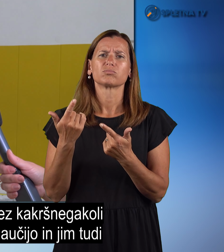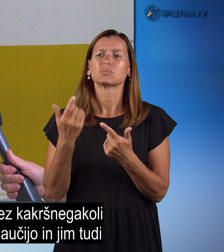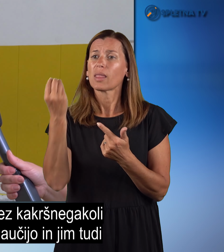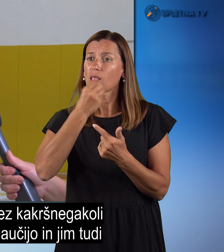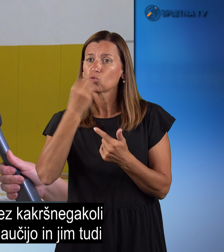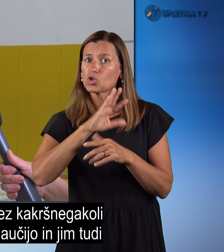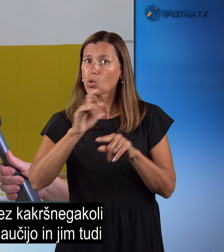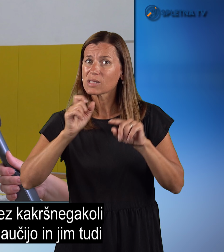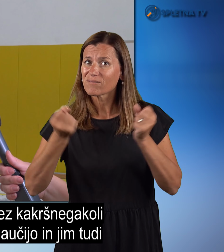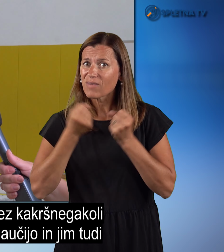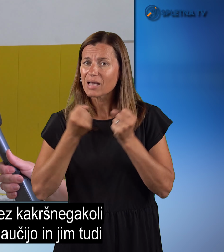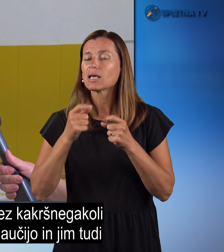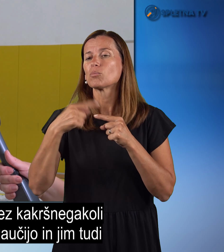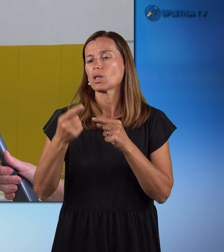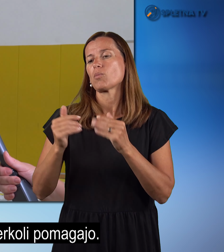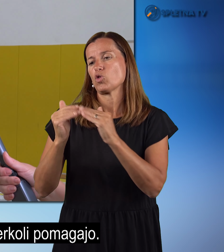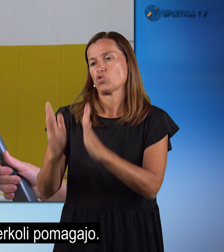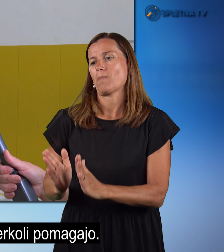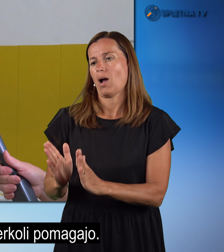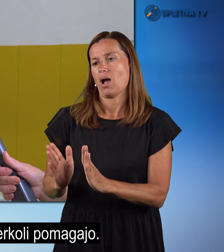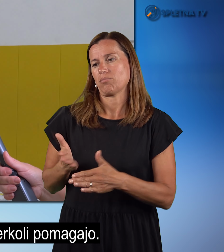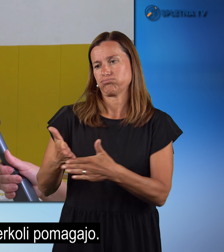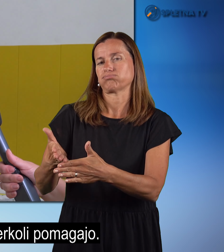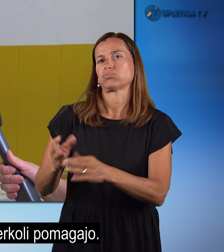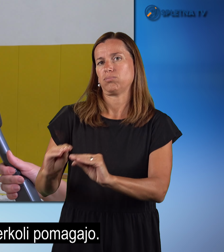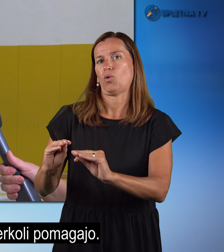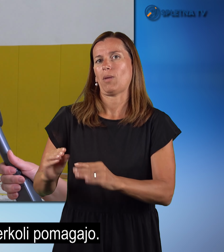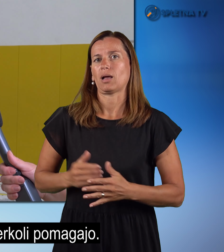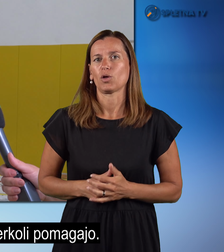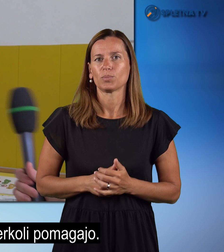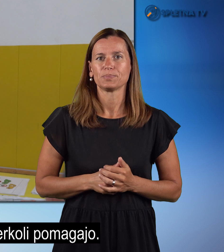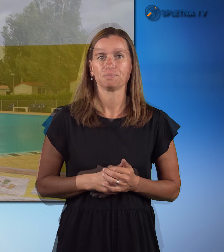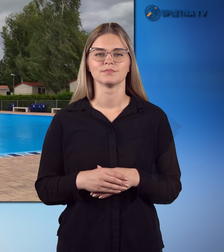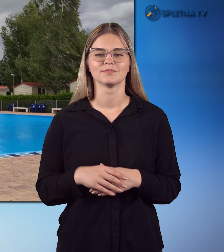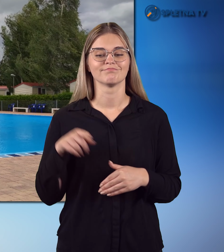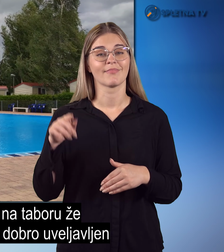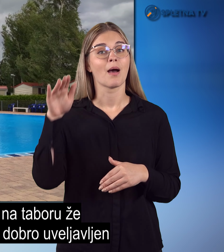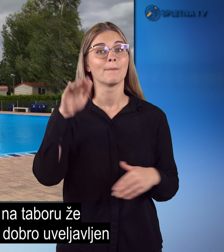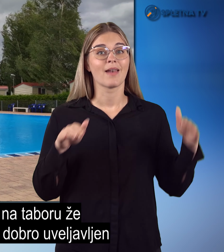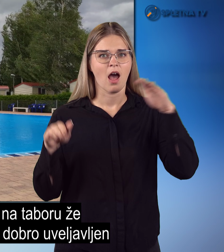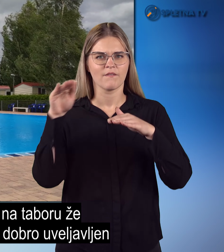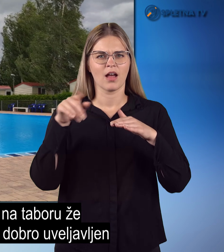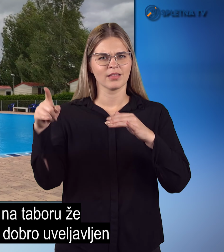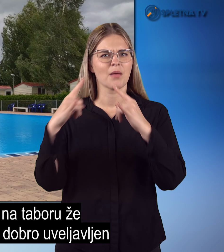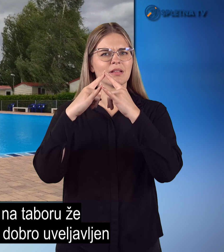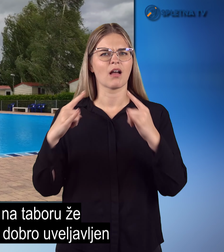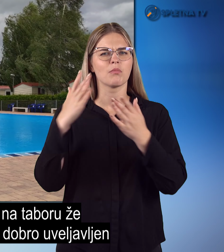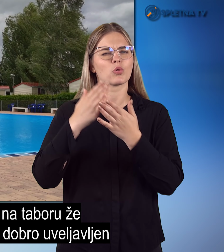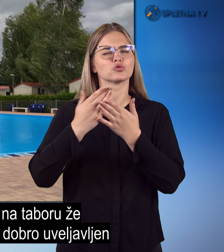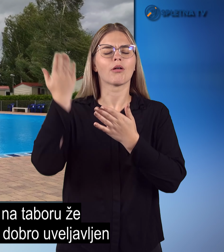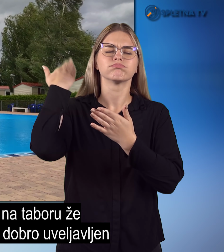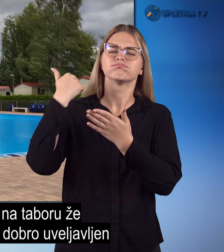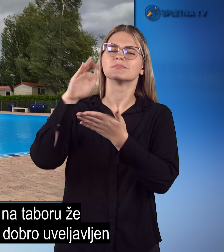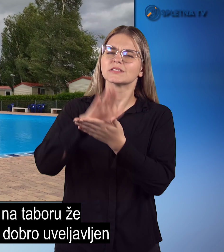preznanja se vaje naučijo in jim tudi doma oziroma kjerkoli pomagajo. Plavanje, ki je na Taboru že od